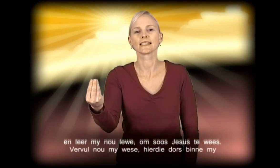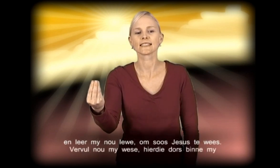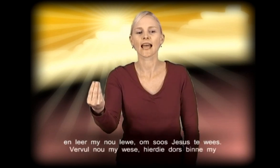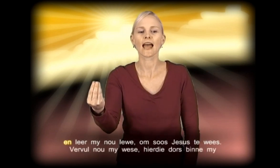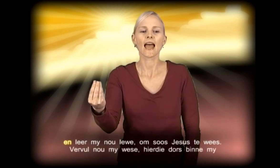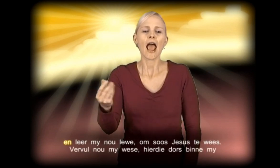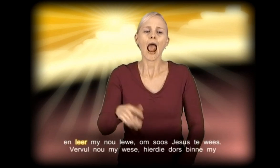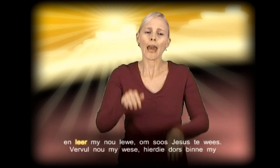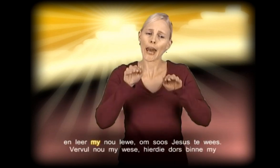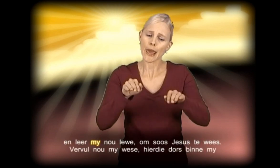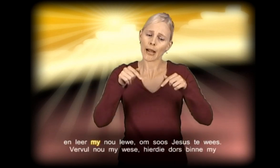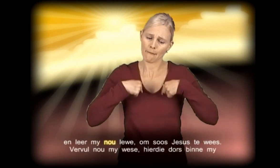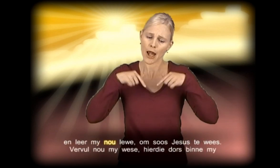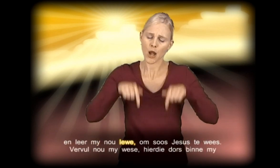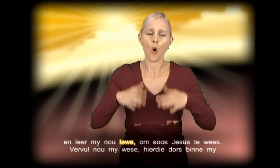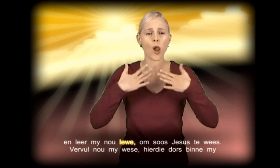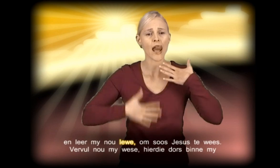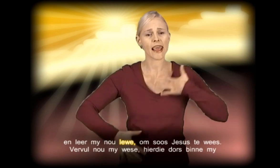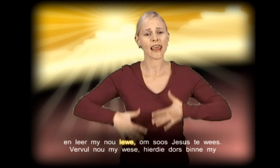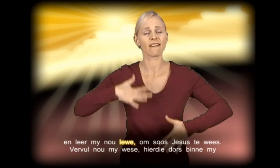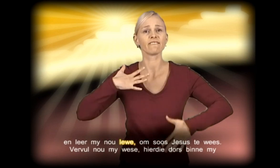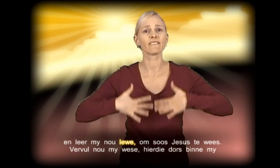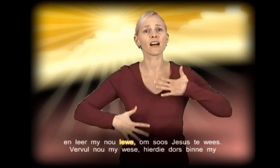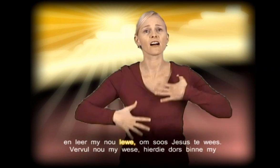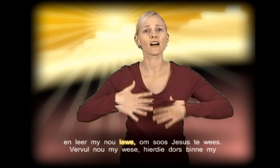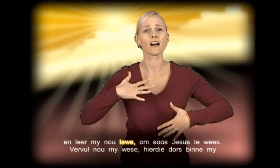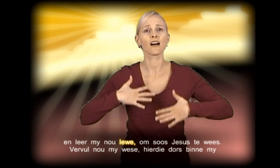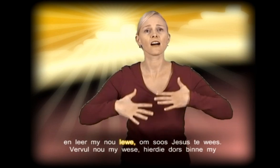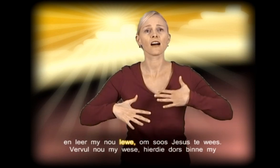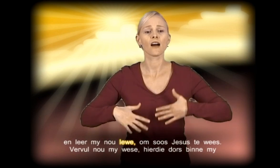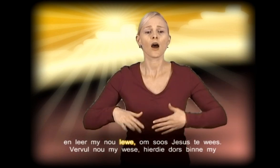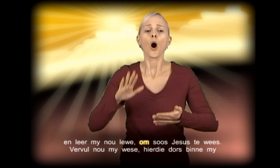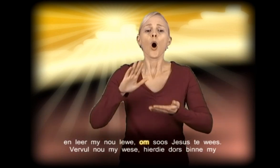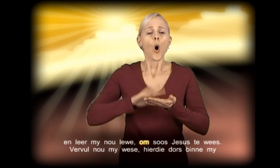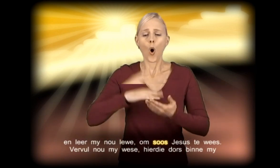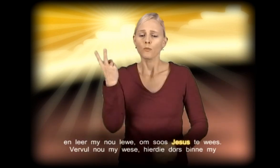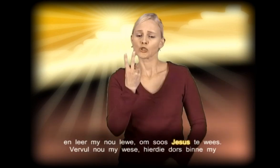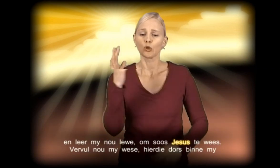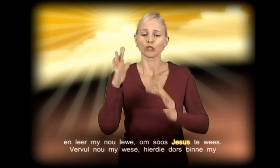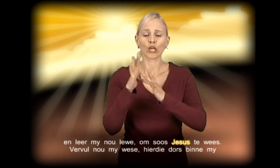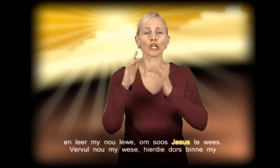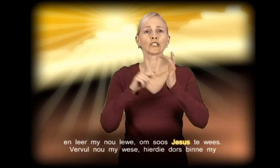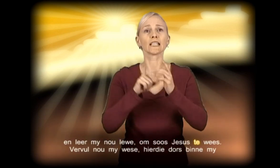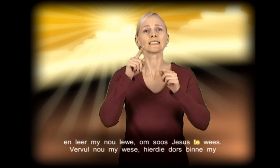gees, en leer my nou lewe, om soos Jesus te